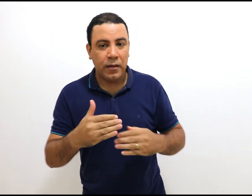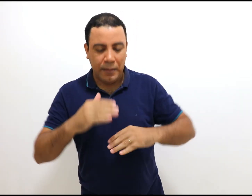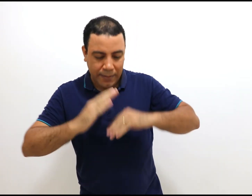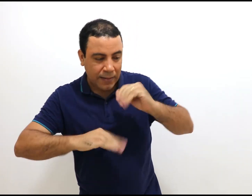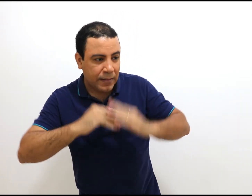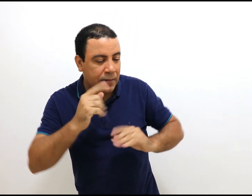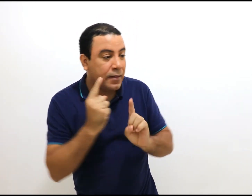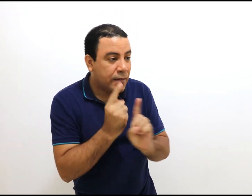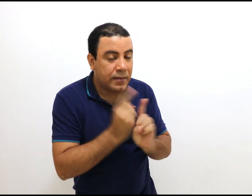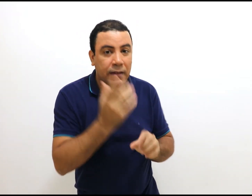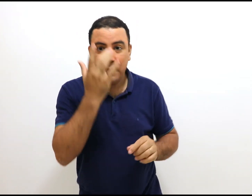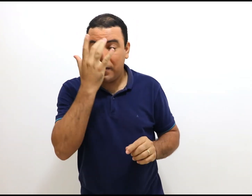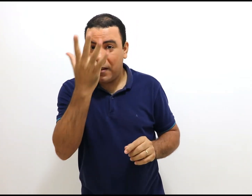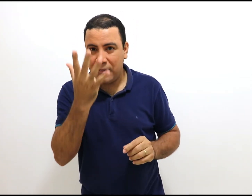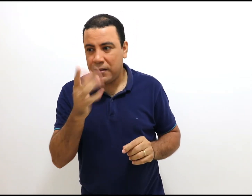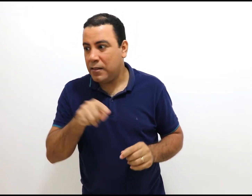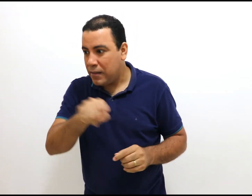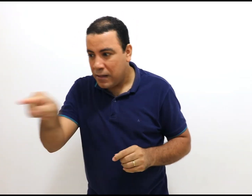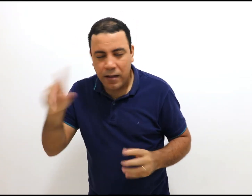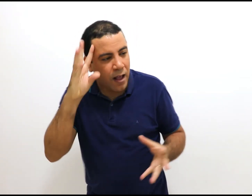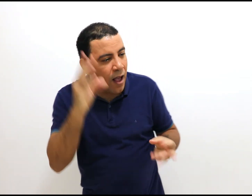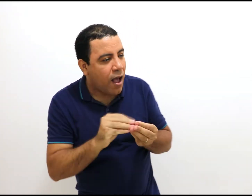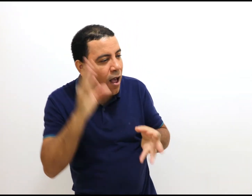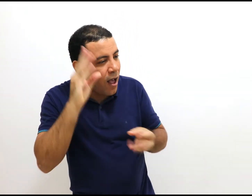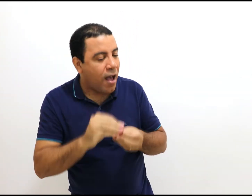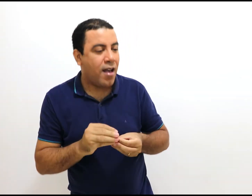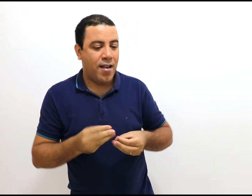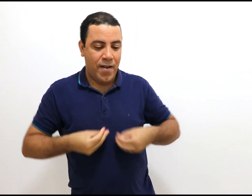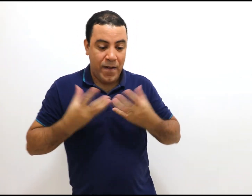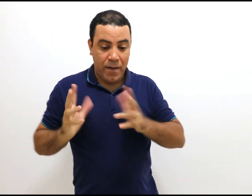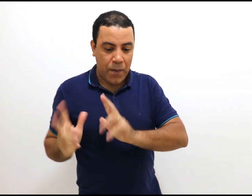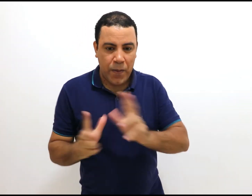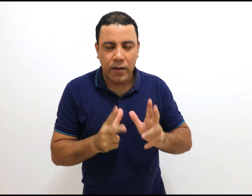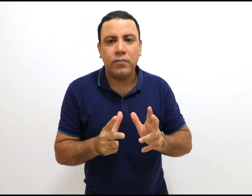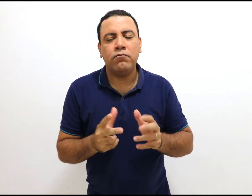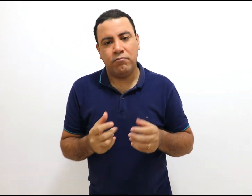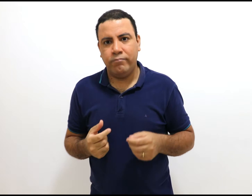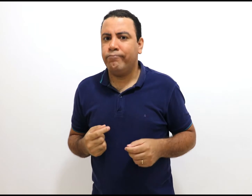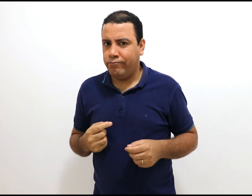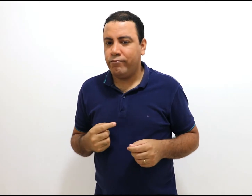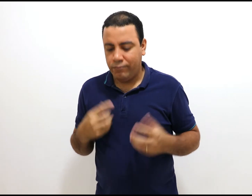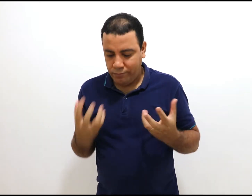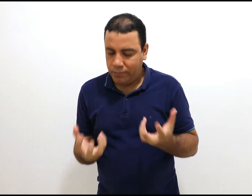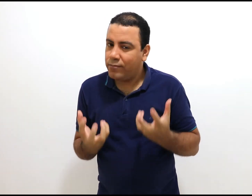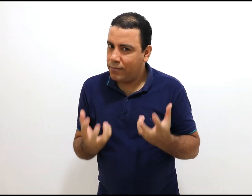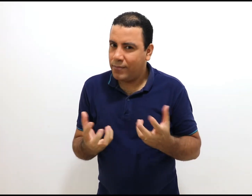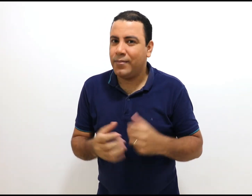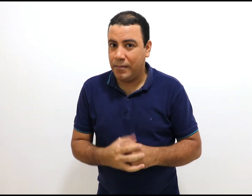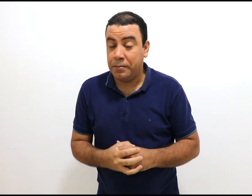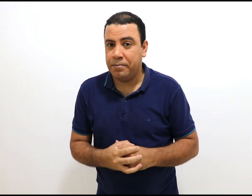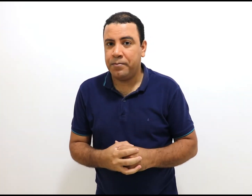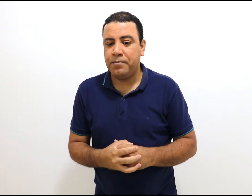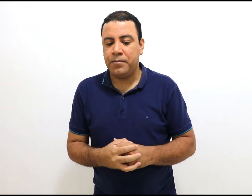autônomo, para dar oportunidade de aumentar a compreensão e a produção, além do momento